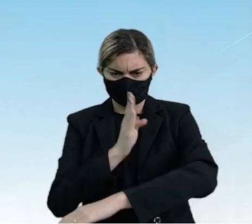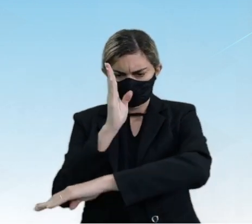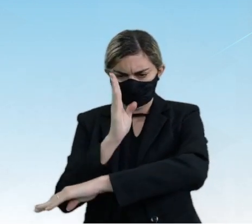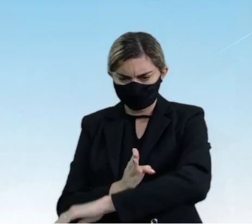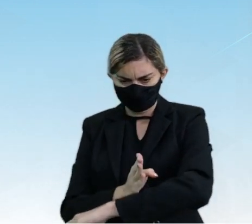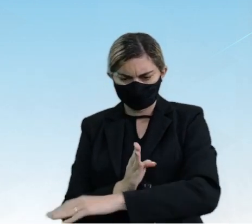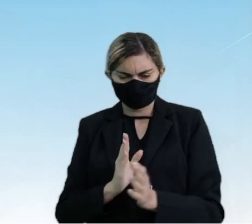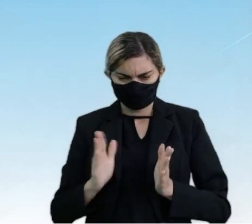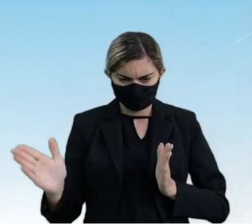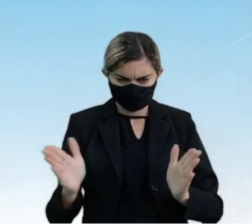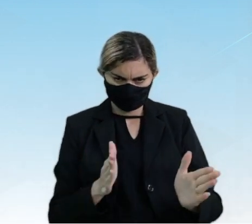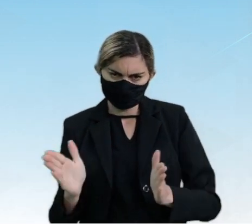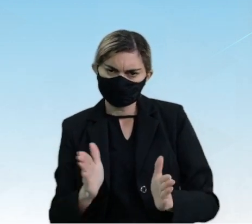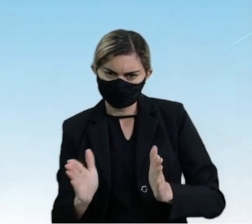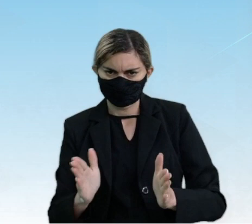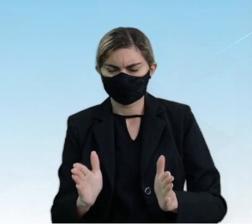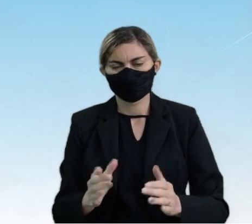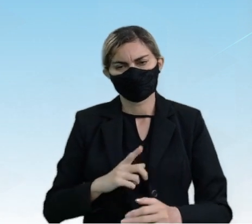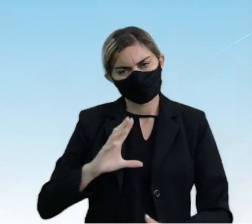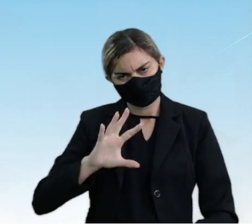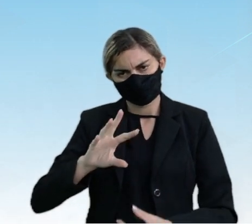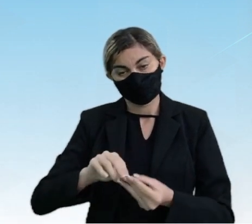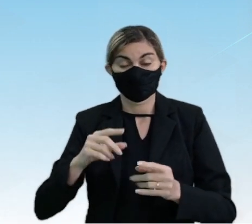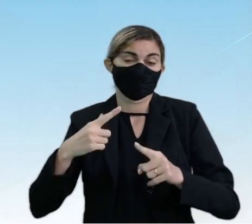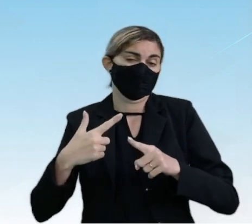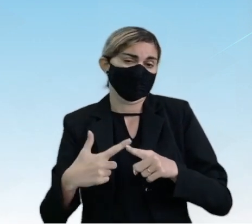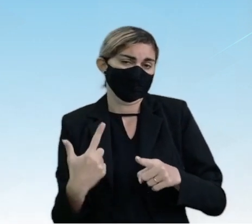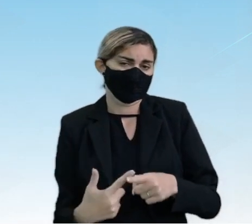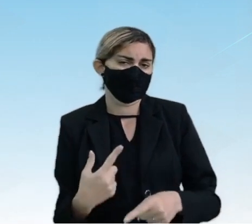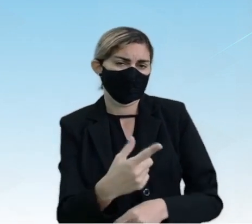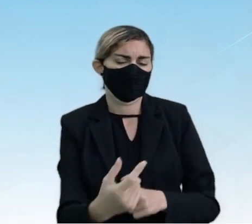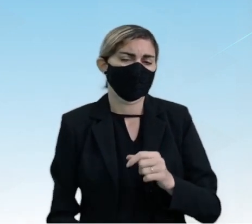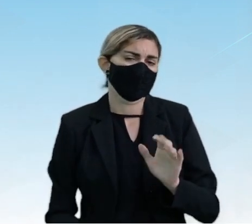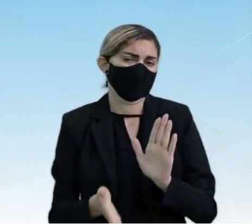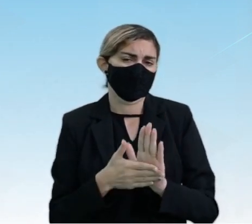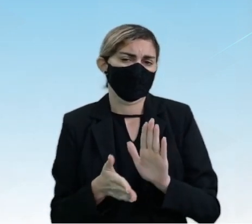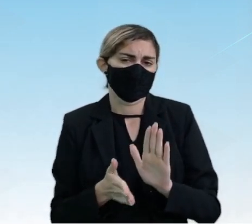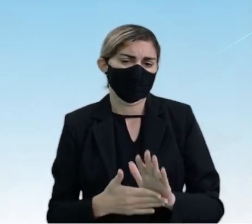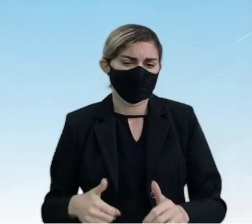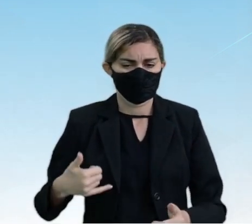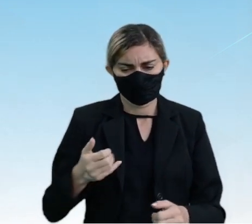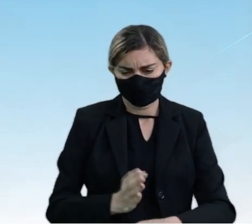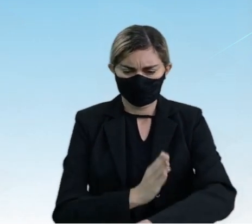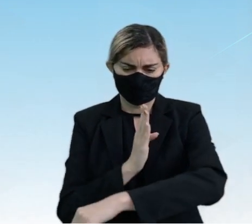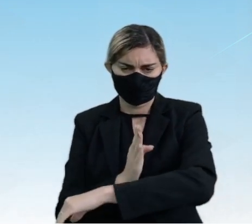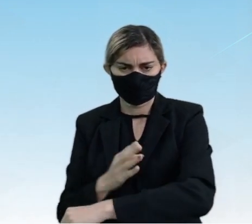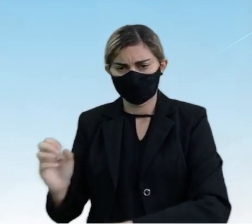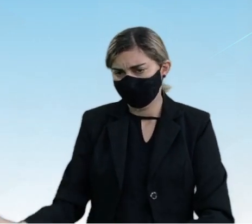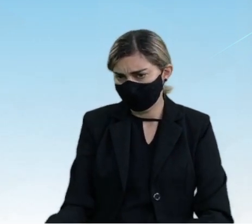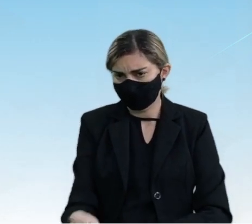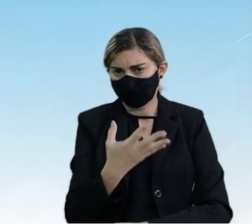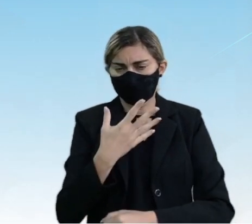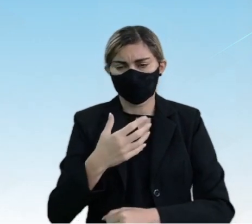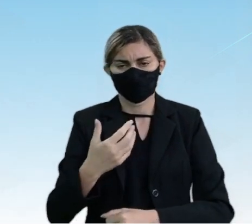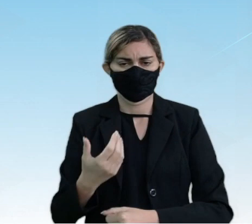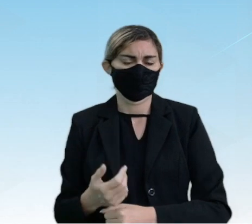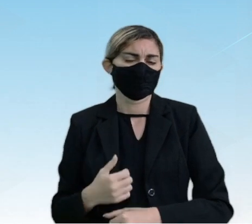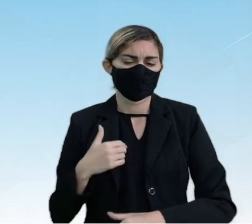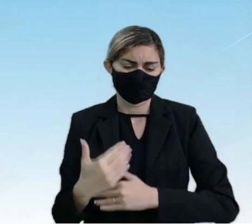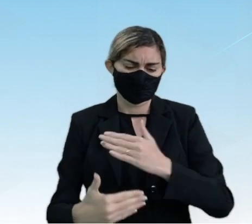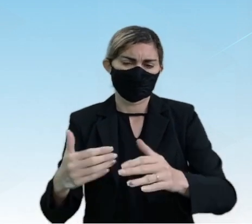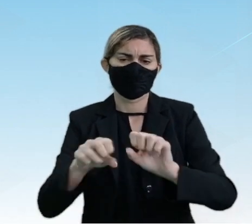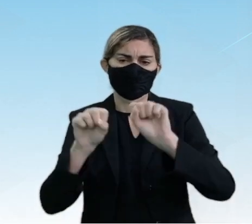de ser praticada, e vocês vão ver no resumo por quê. Ela se fundamentou na Idade Moderna e aí se tornou